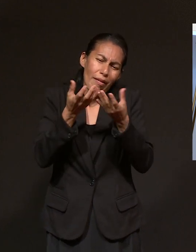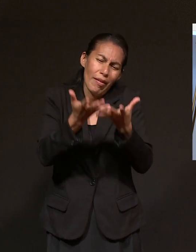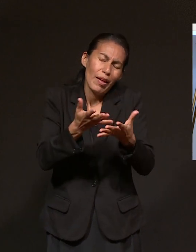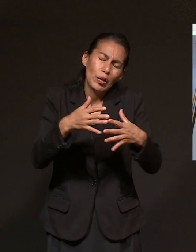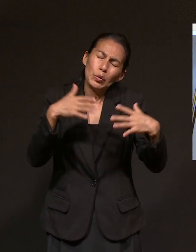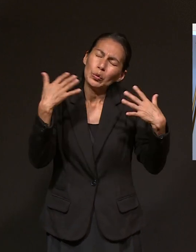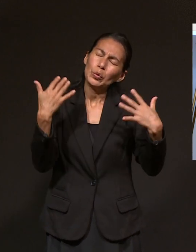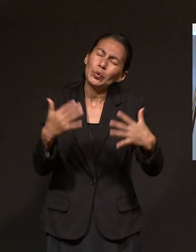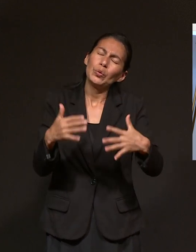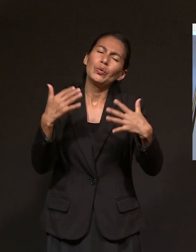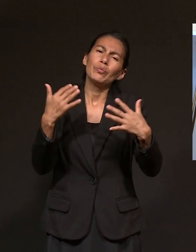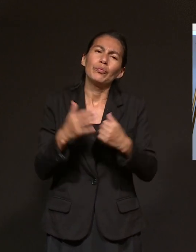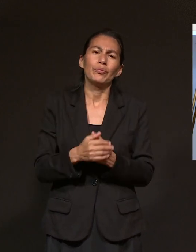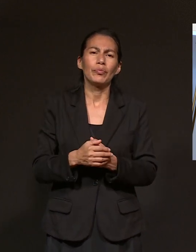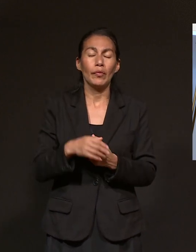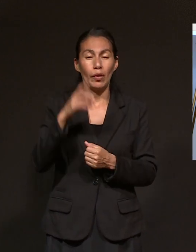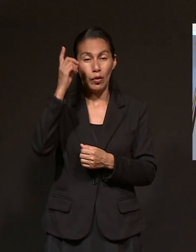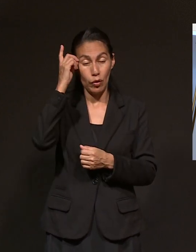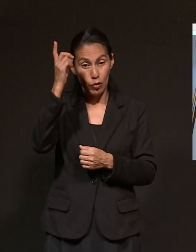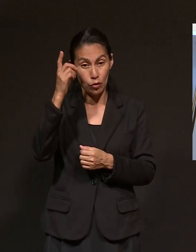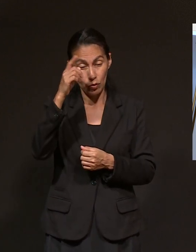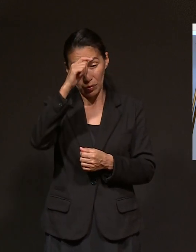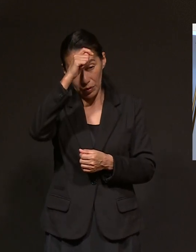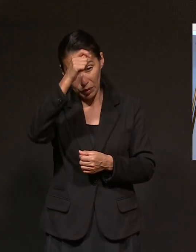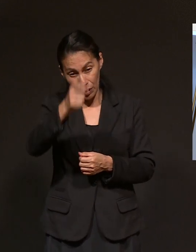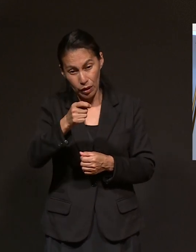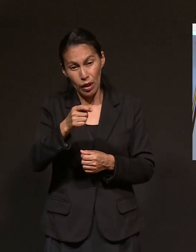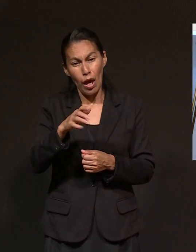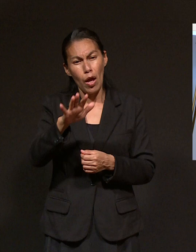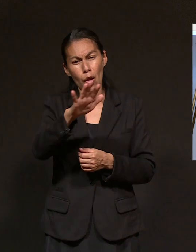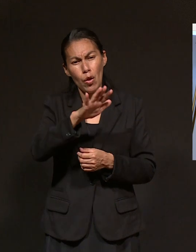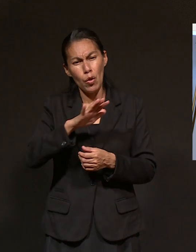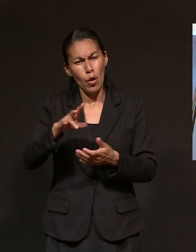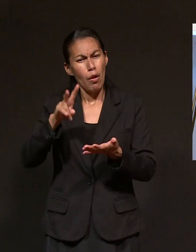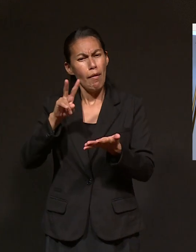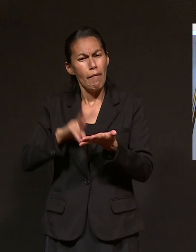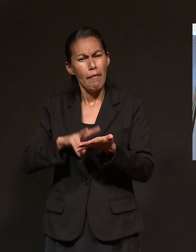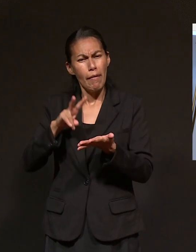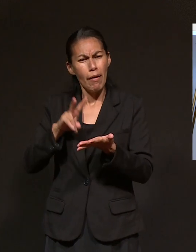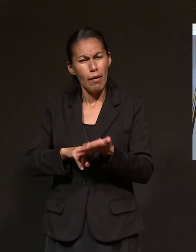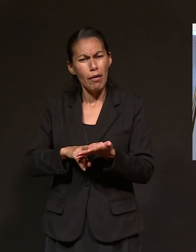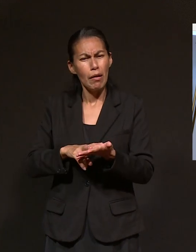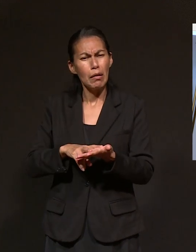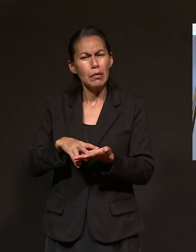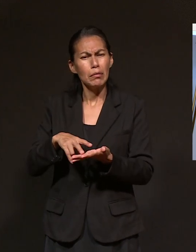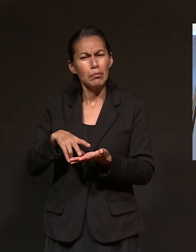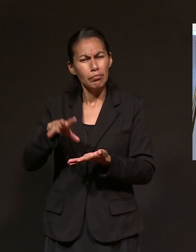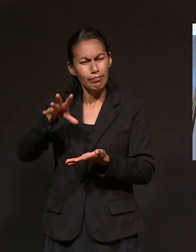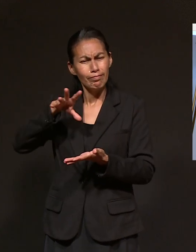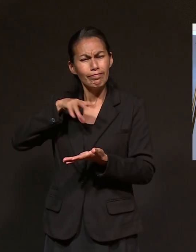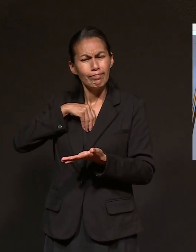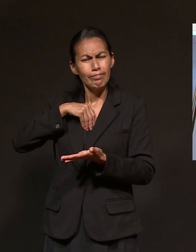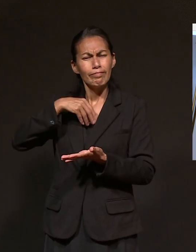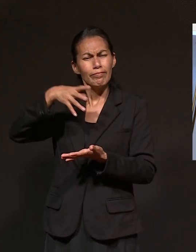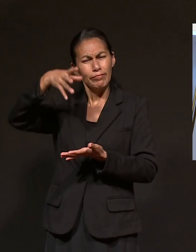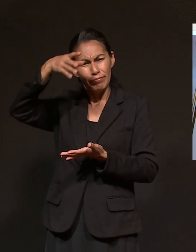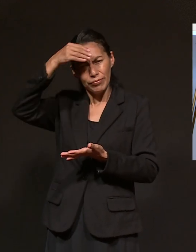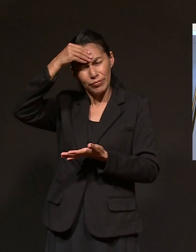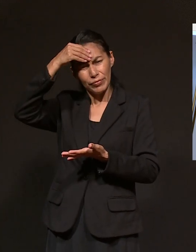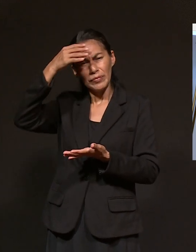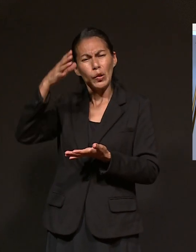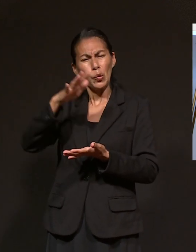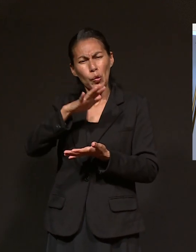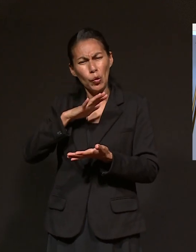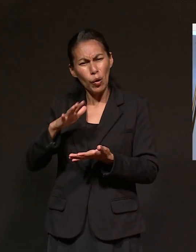estar orando Por tu hija Angélica Para que Dios Le impresione Con los valores Que debe